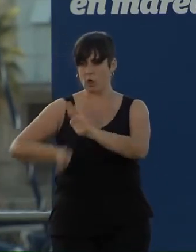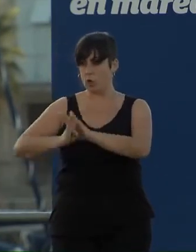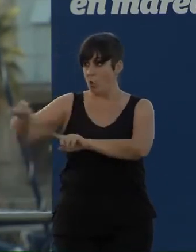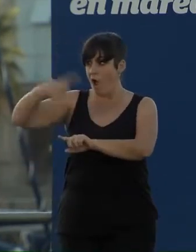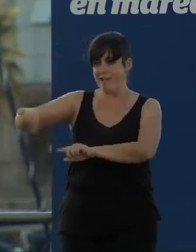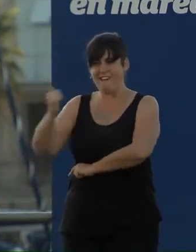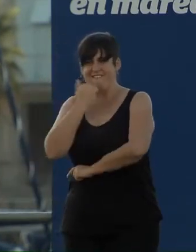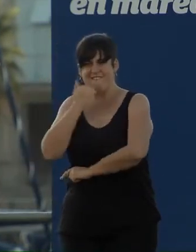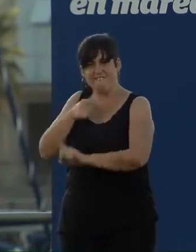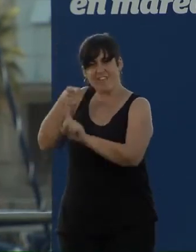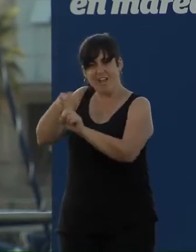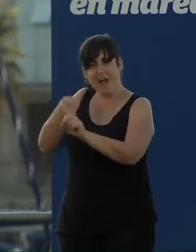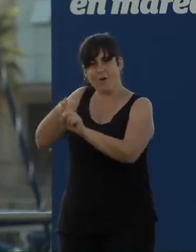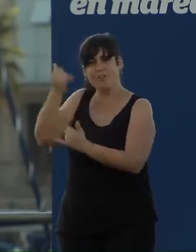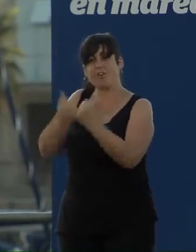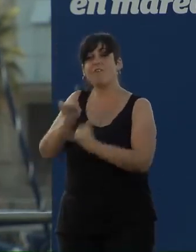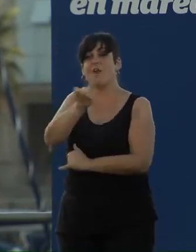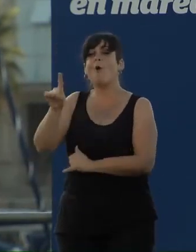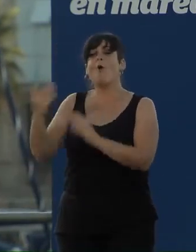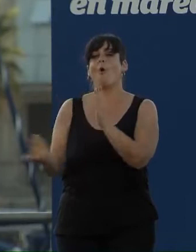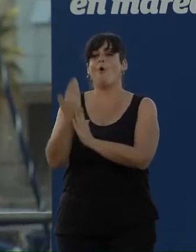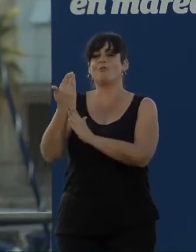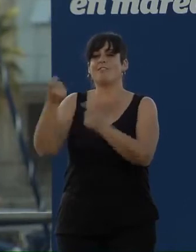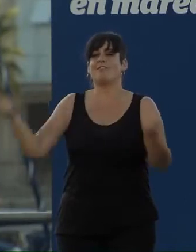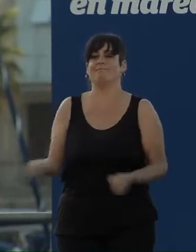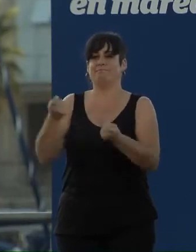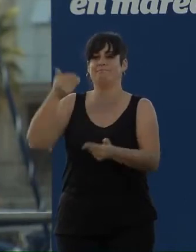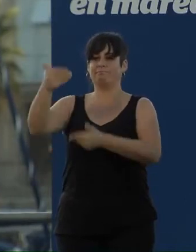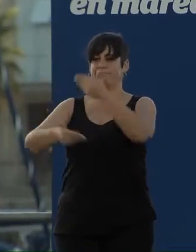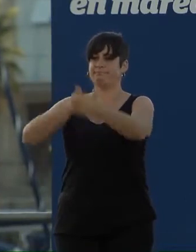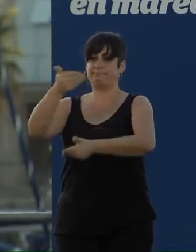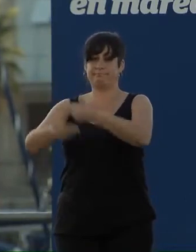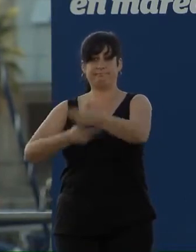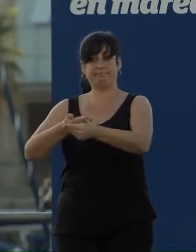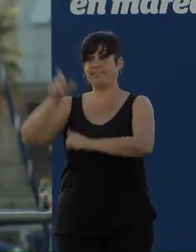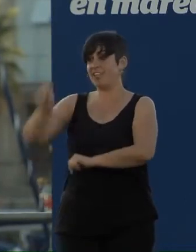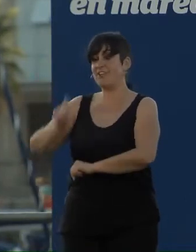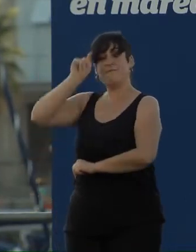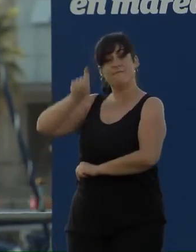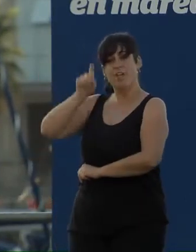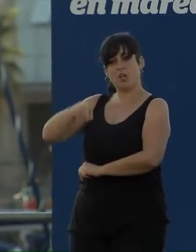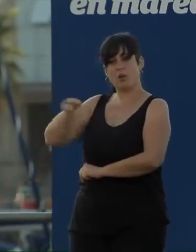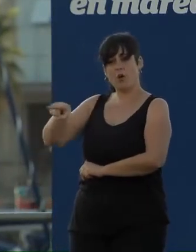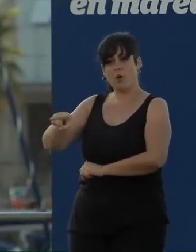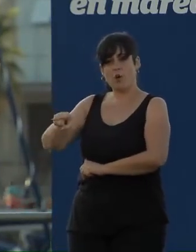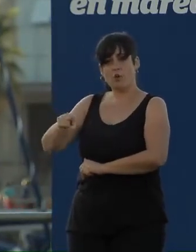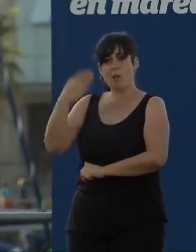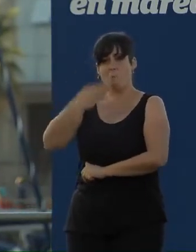pernada días deñ y feijóo aa